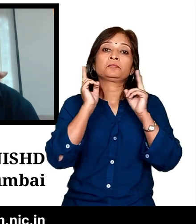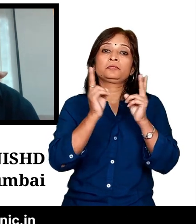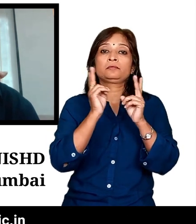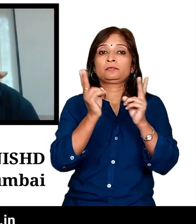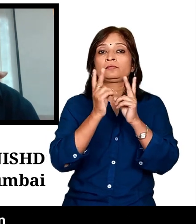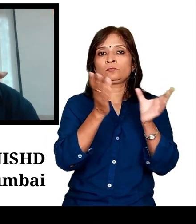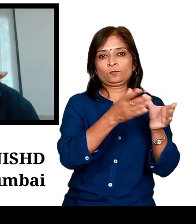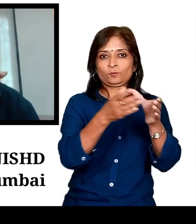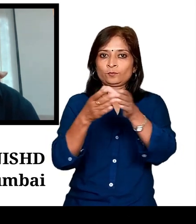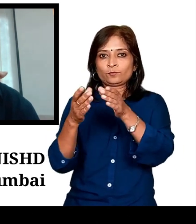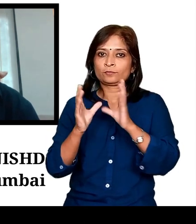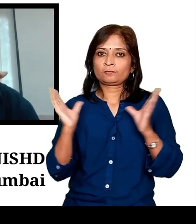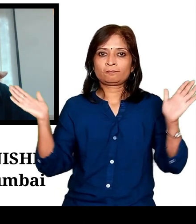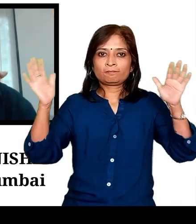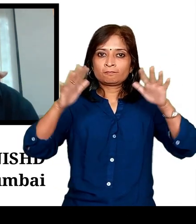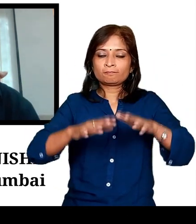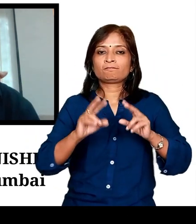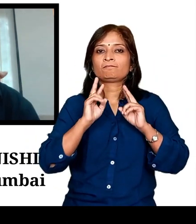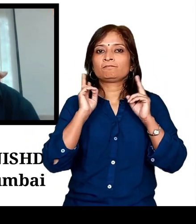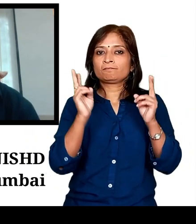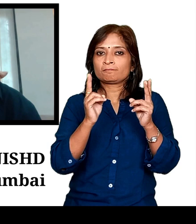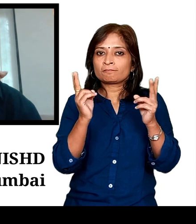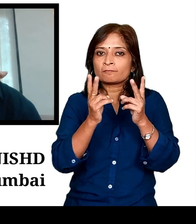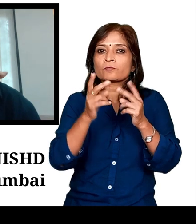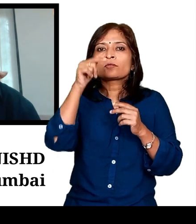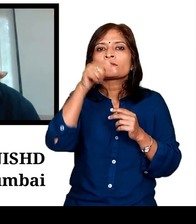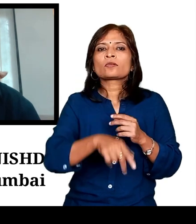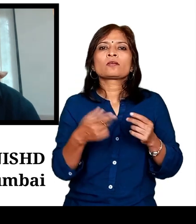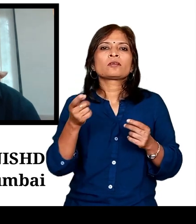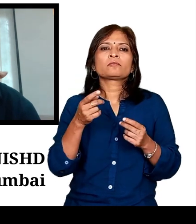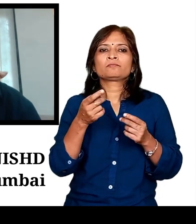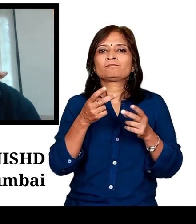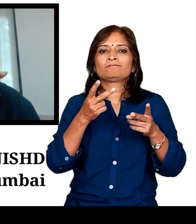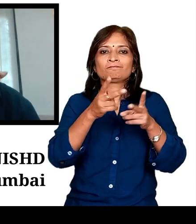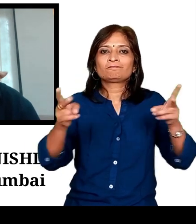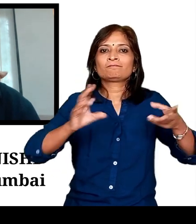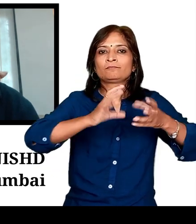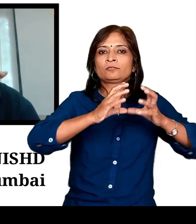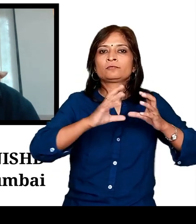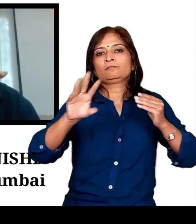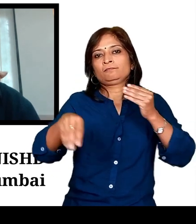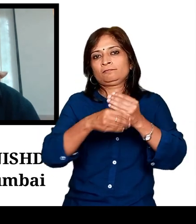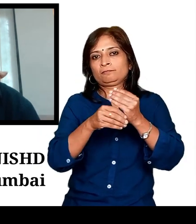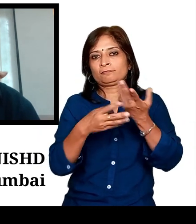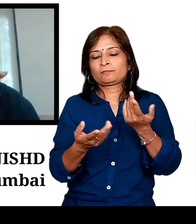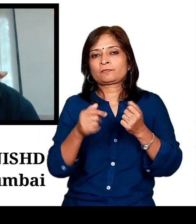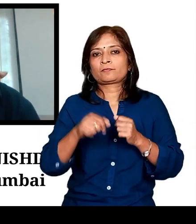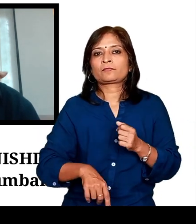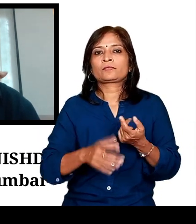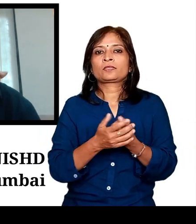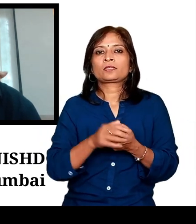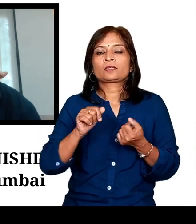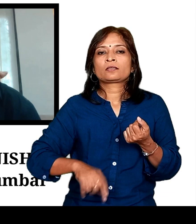थी और उसमें और कुछ जो डिवाइसेस है उसमें ऐड किया गया, जैसे कि एक्स्ट्रा